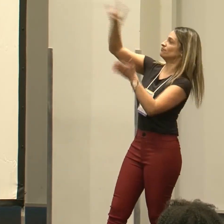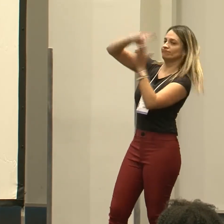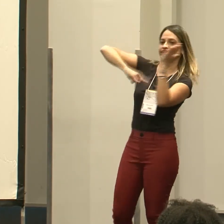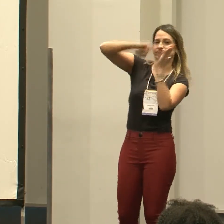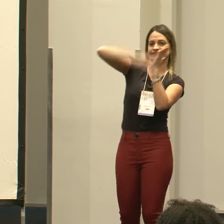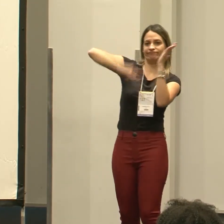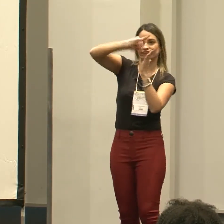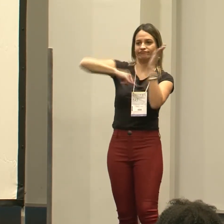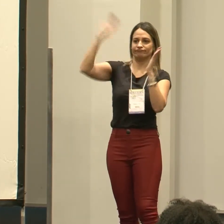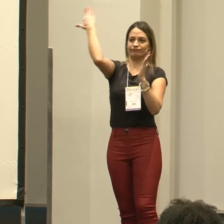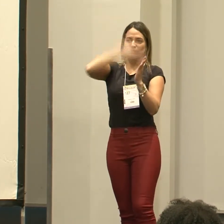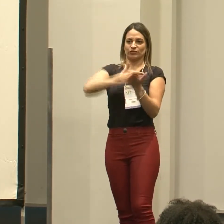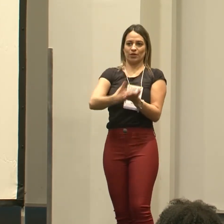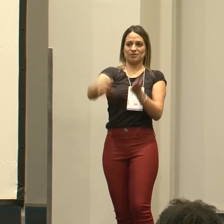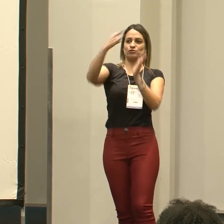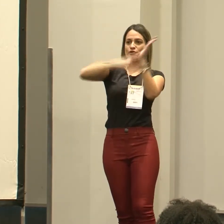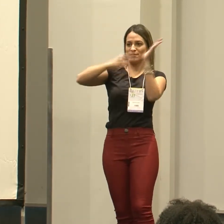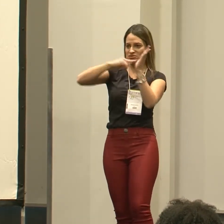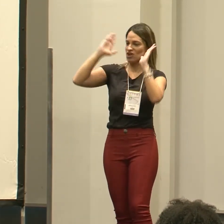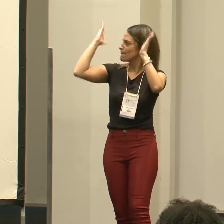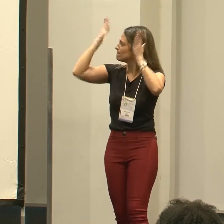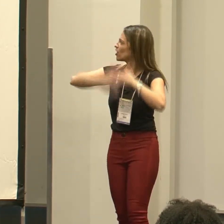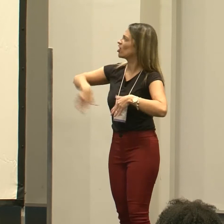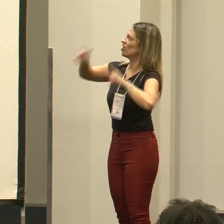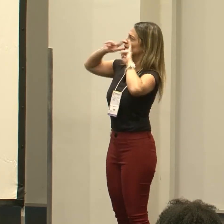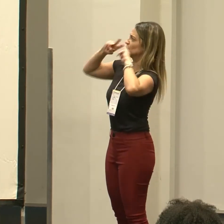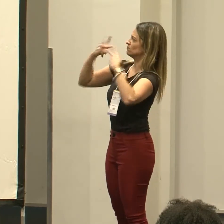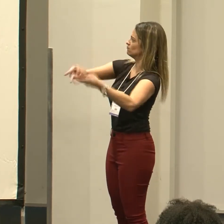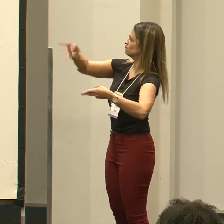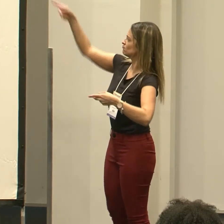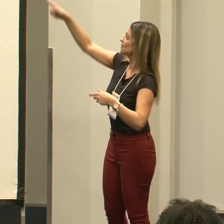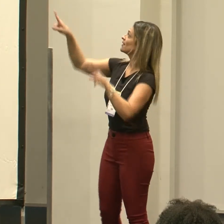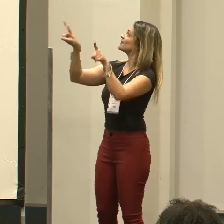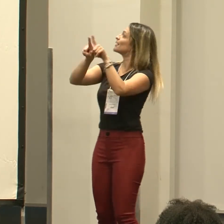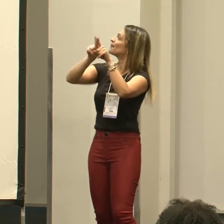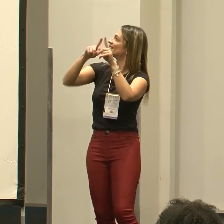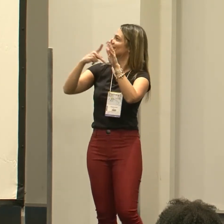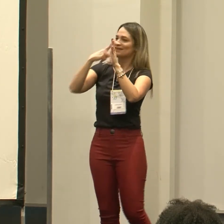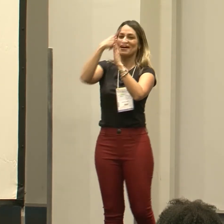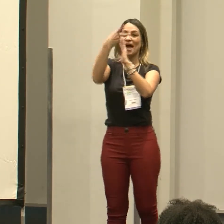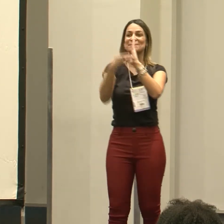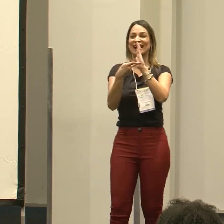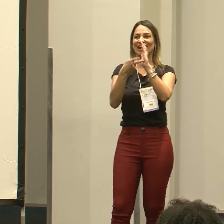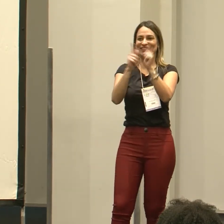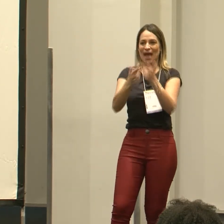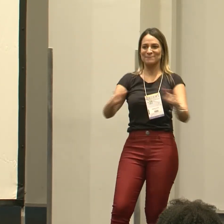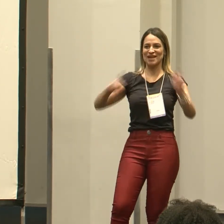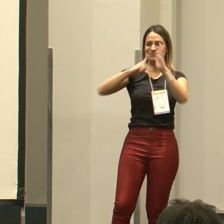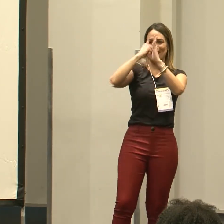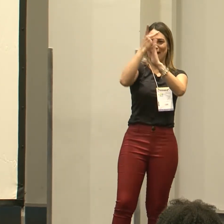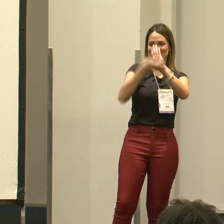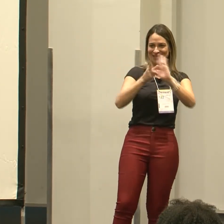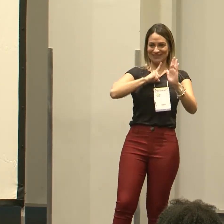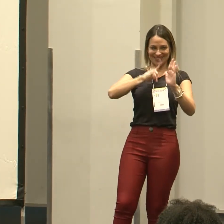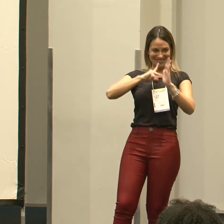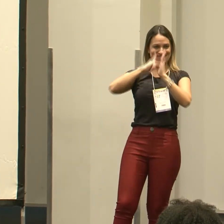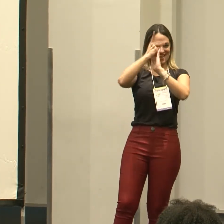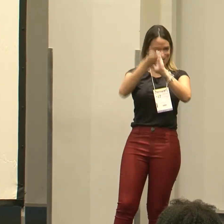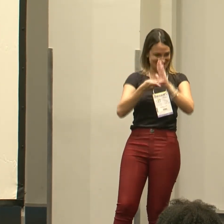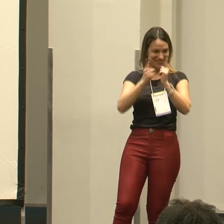Então, ali o decreto, né, que prova a especificidade, eu falo dos parâmetros gramaticais,